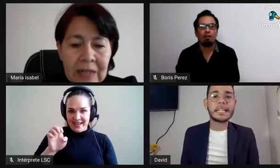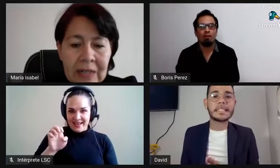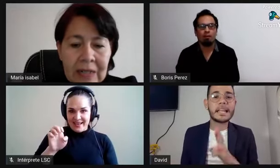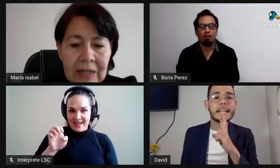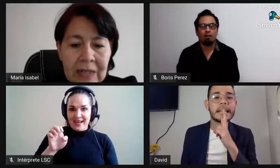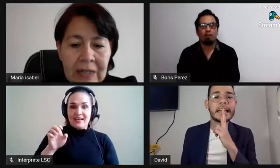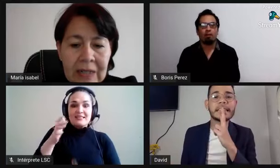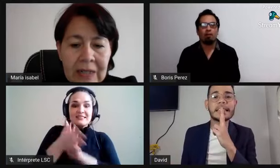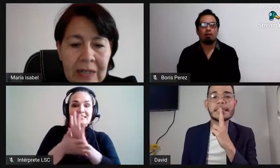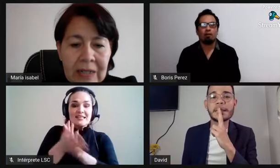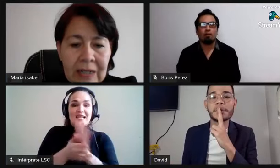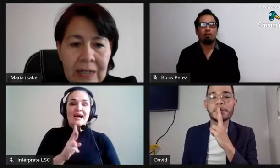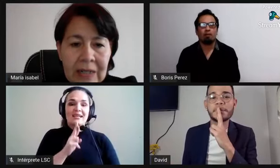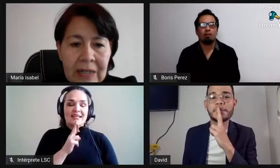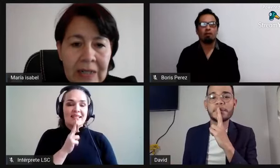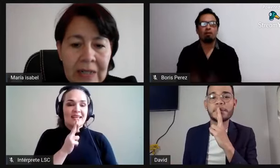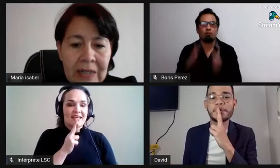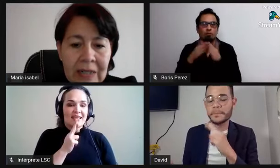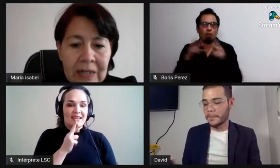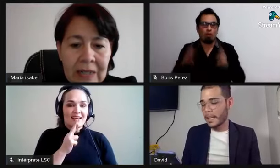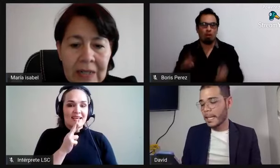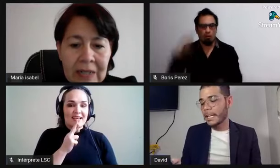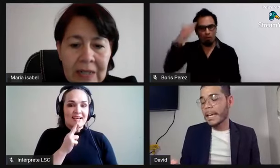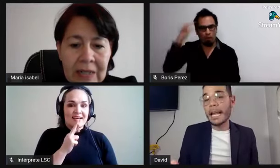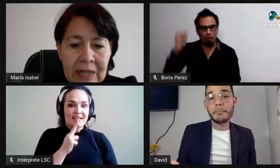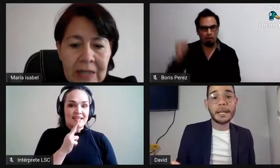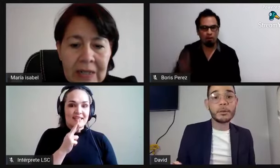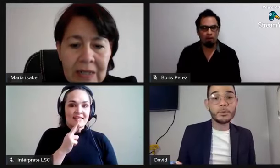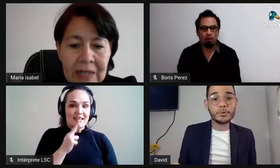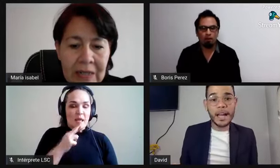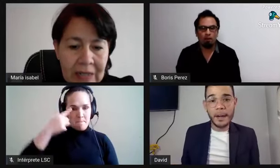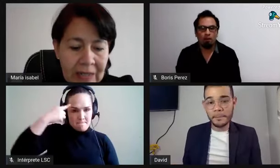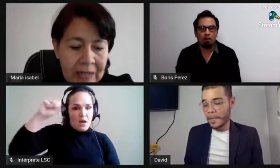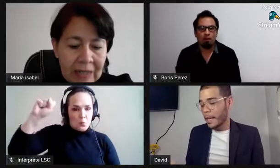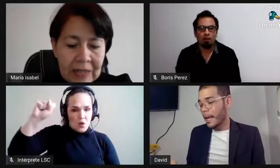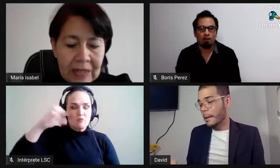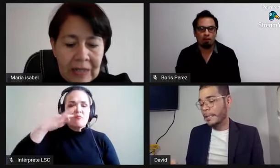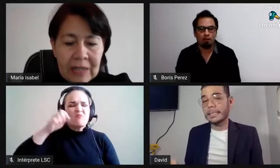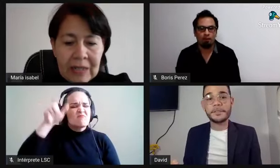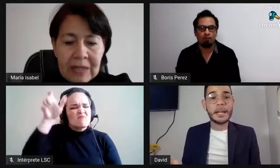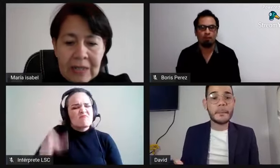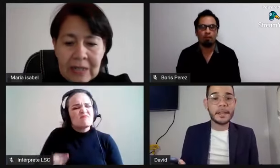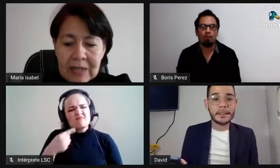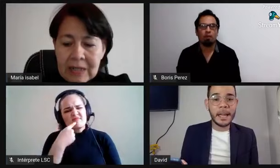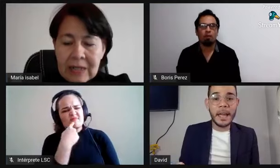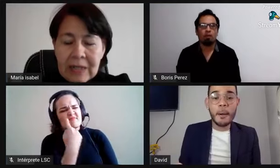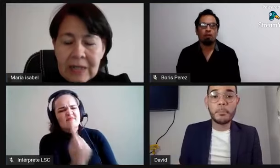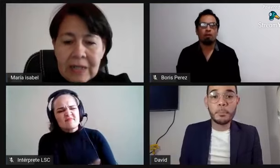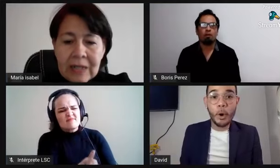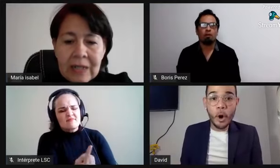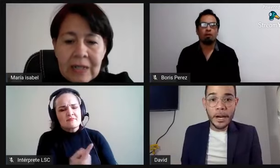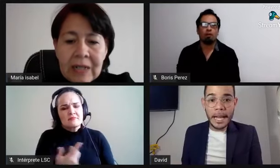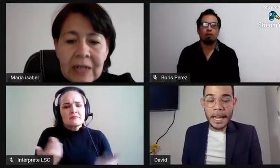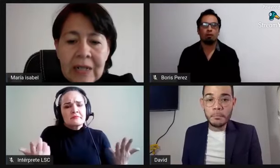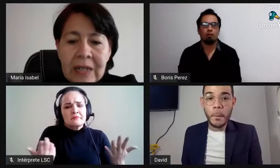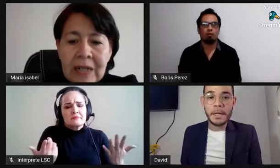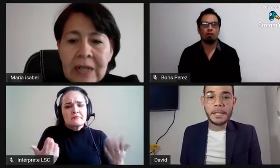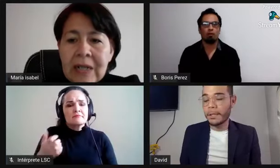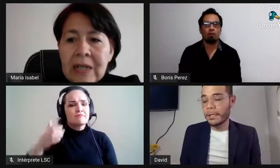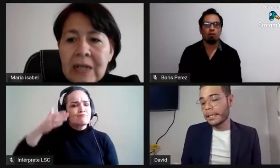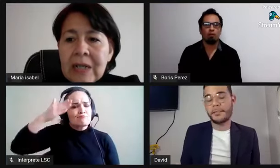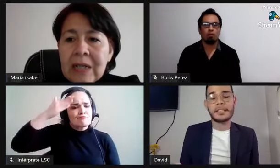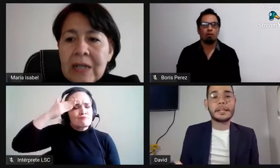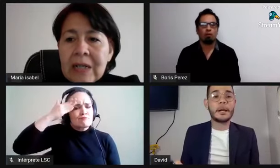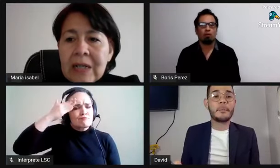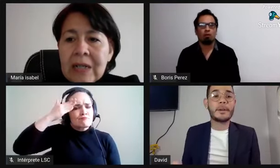y la seña de René es así. Y él pregunta específicamente por el